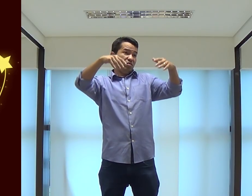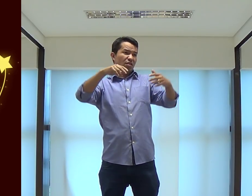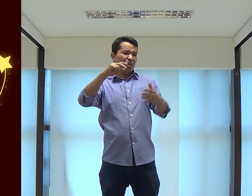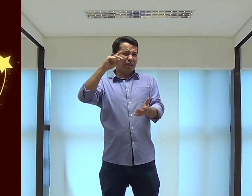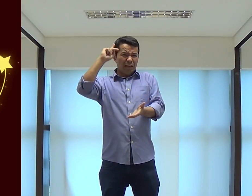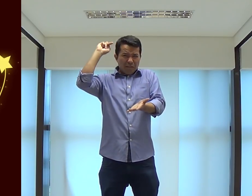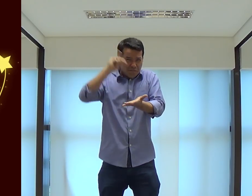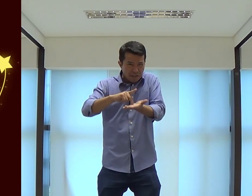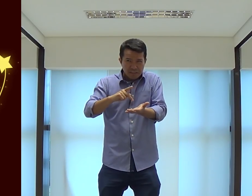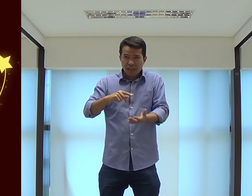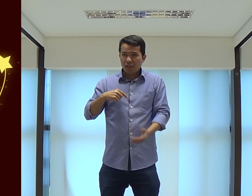ele é a nossa luz.